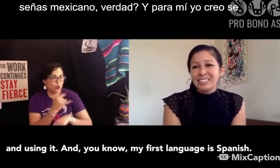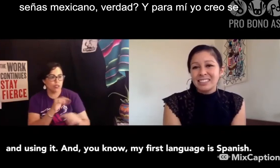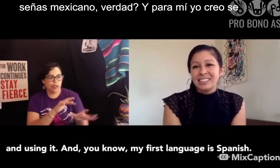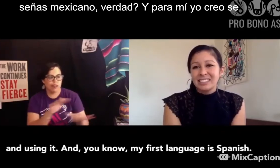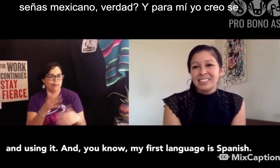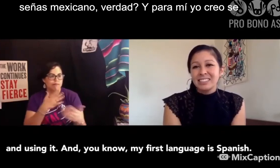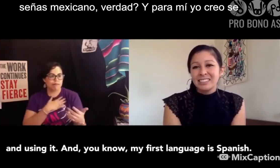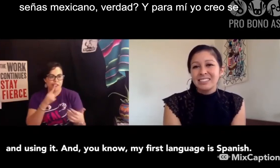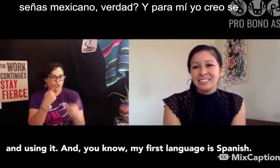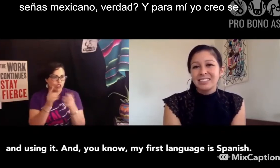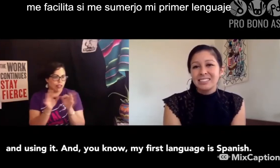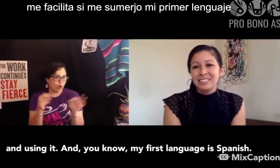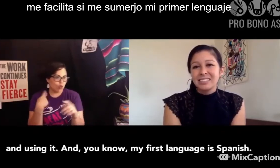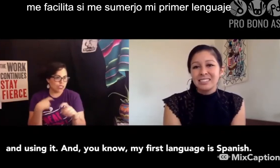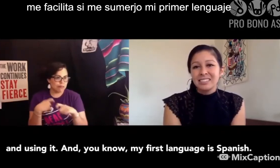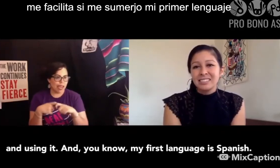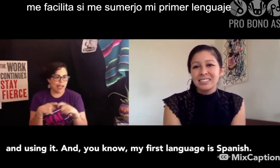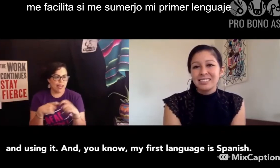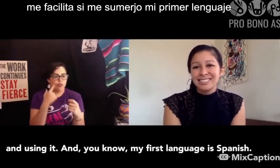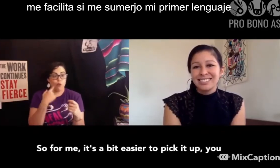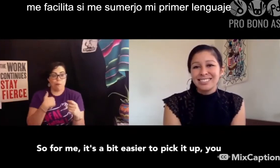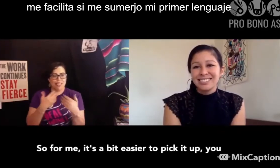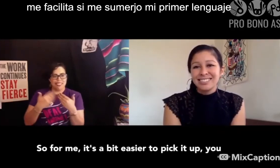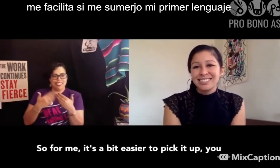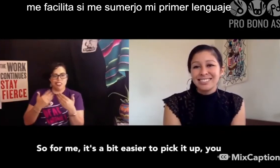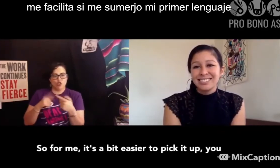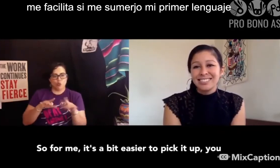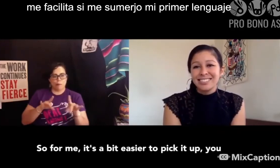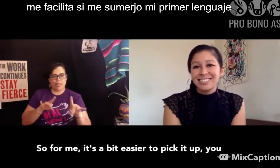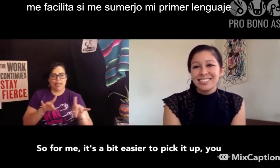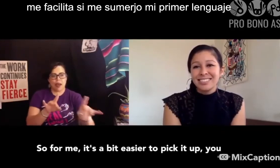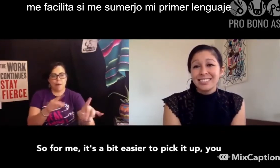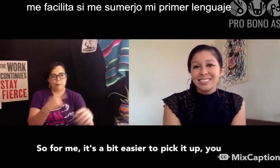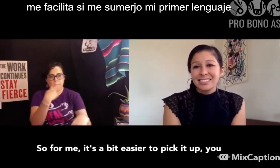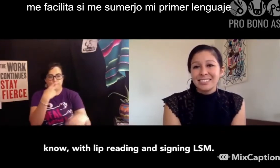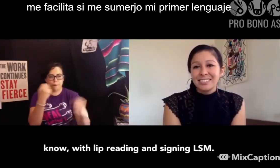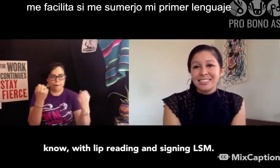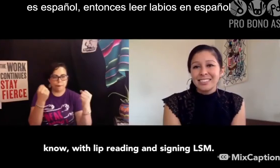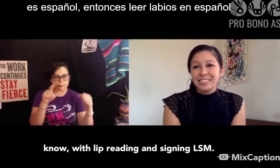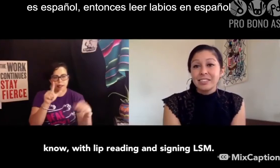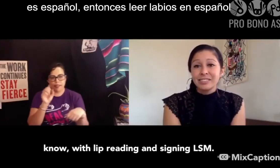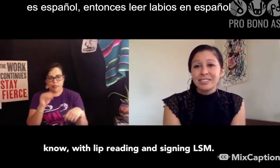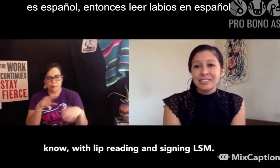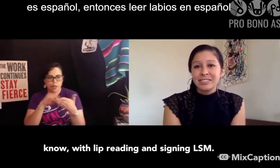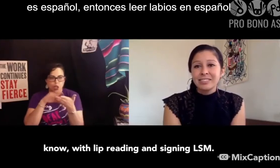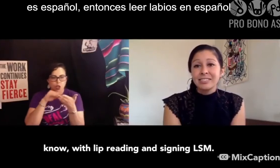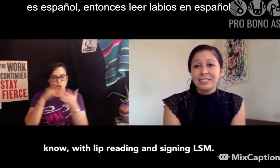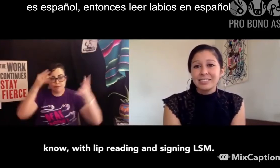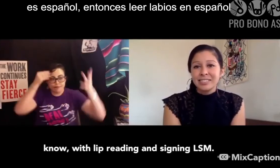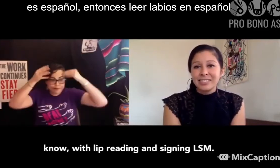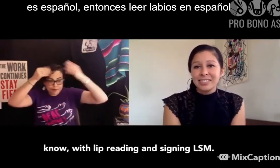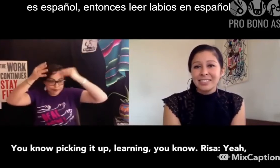mexicano, ¿verdad? Y para mí yo creo se me facilita si me sumerjo. Mi primer lenguaje es